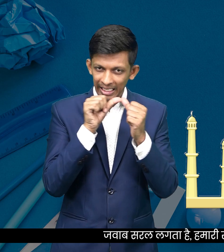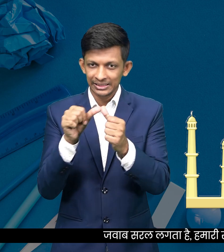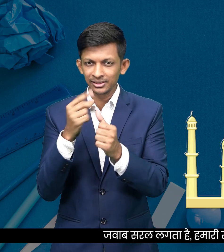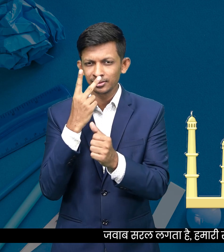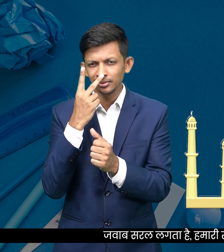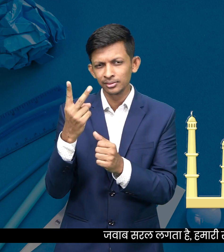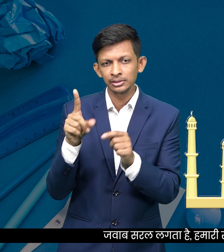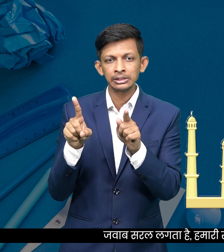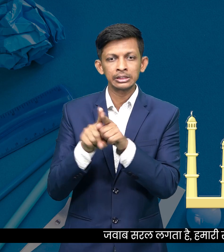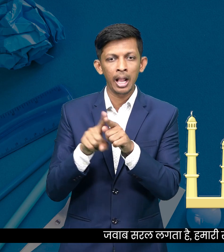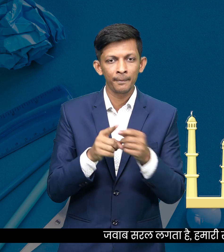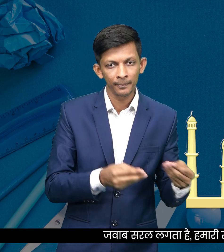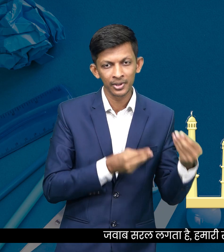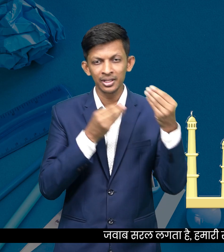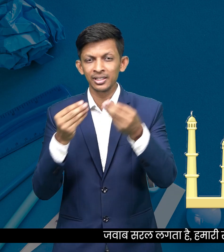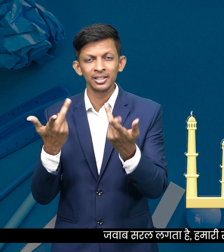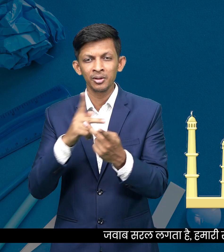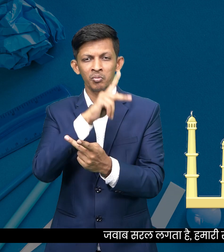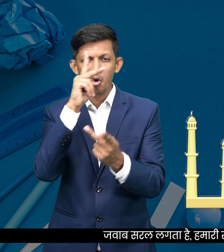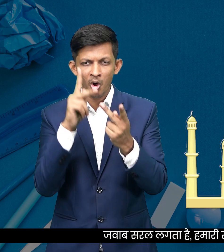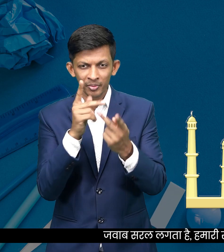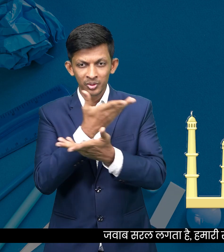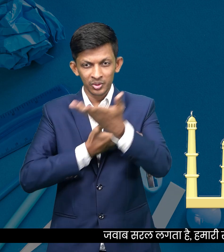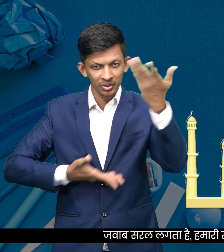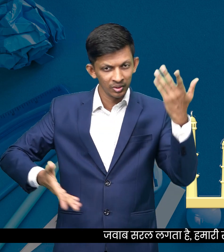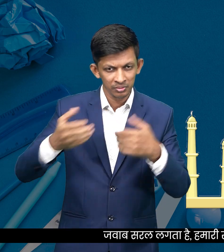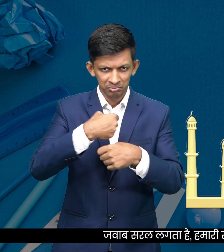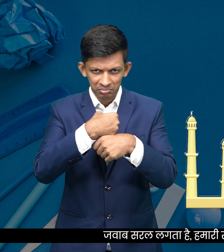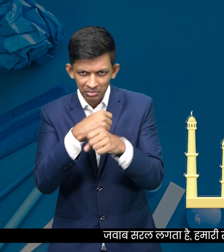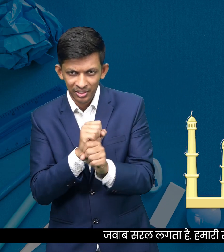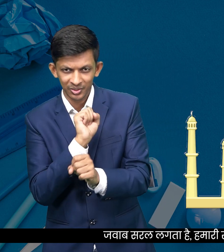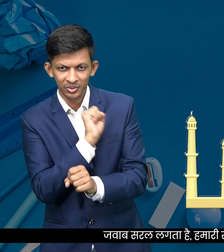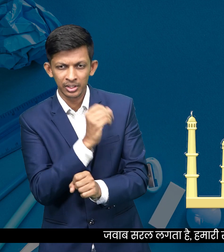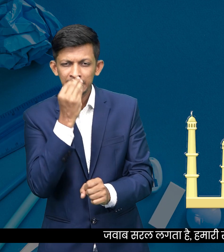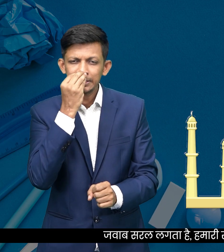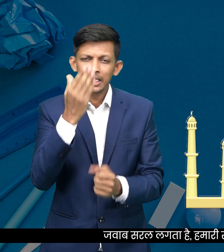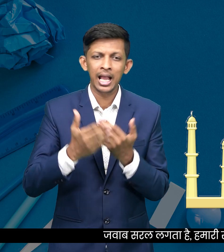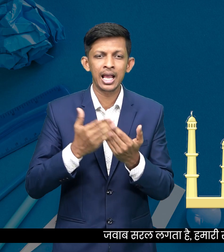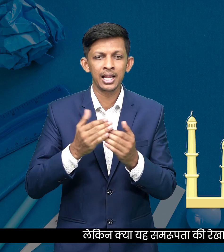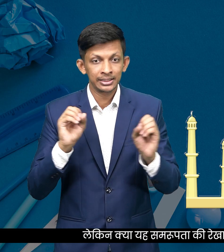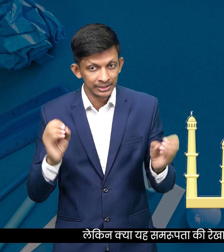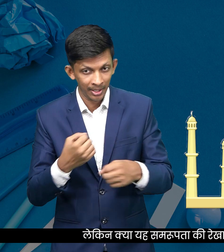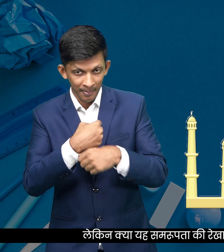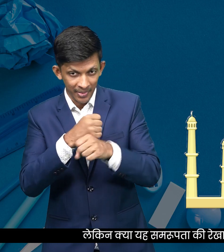जवाब सरल लगता है, हमारी संरचनाओं को पूर्णता देने के लिए। लेकिन क्या